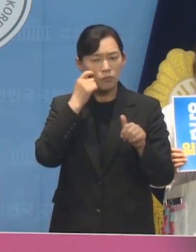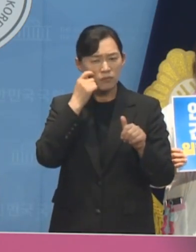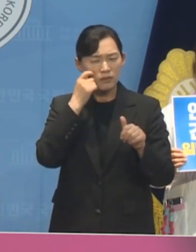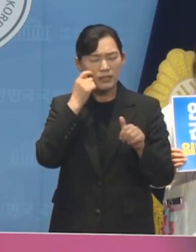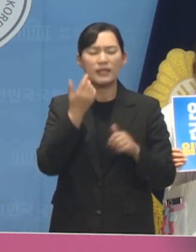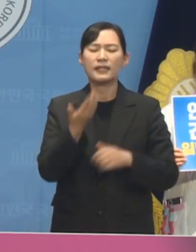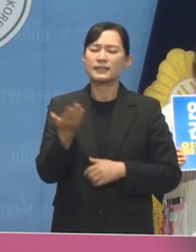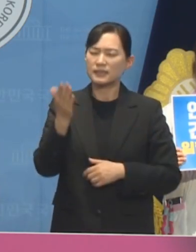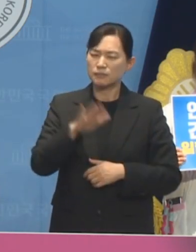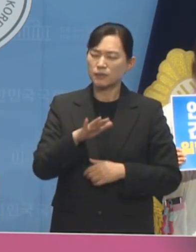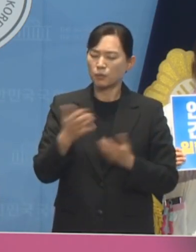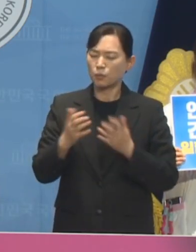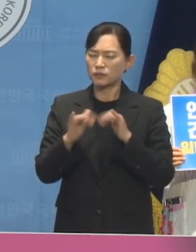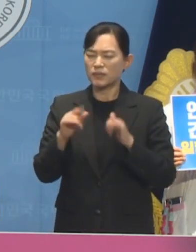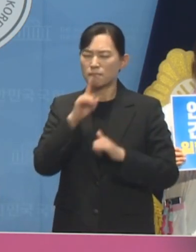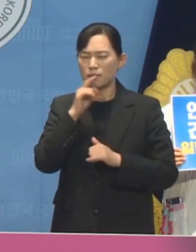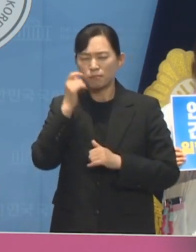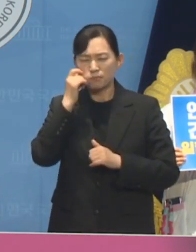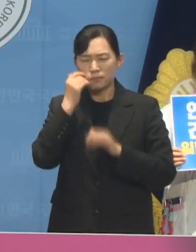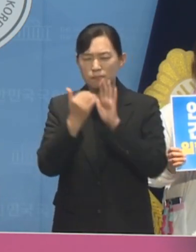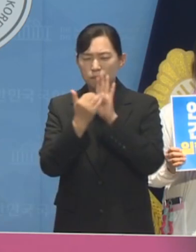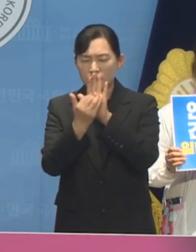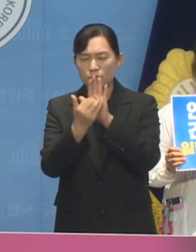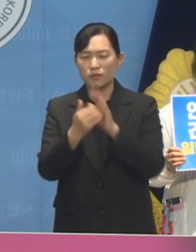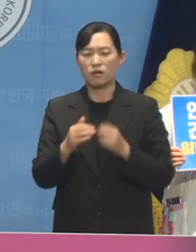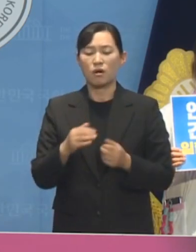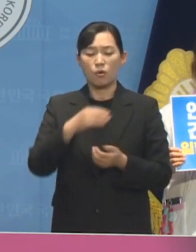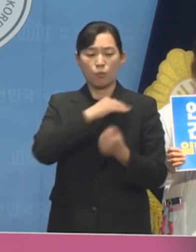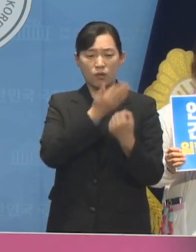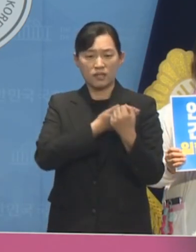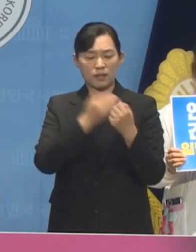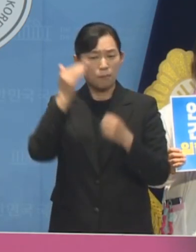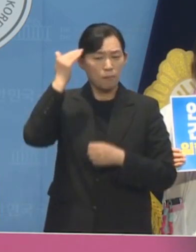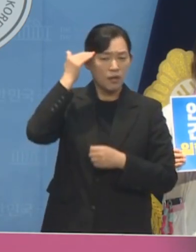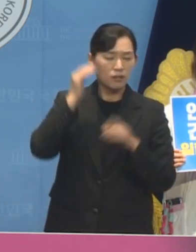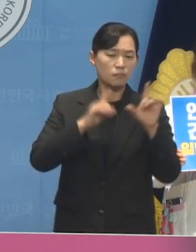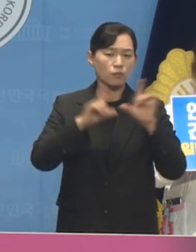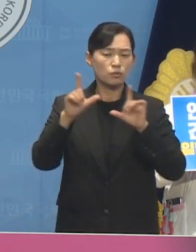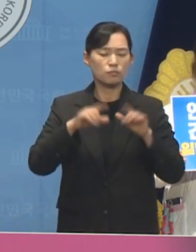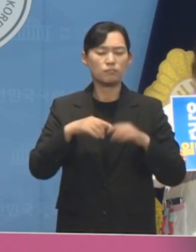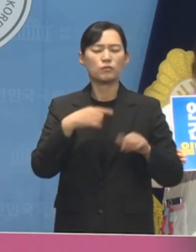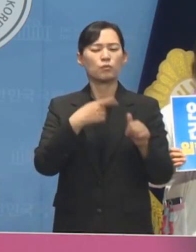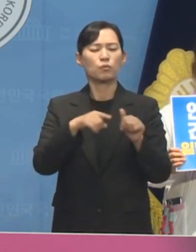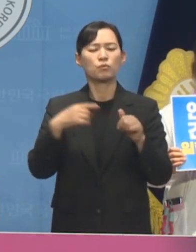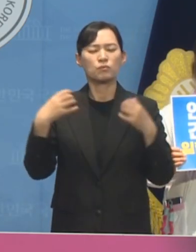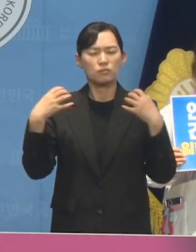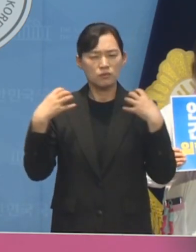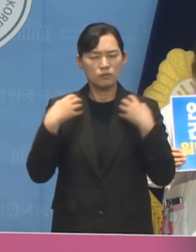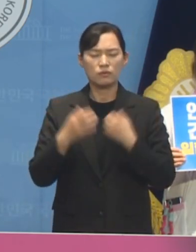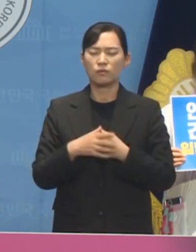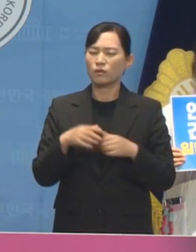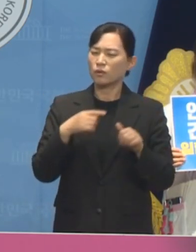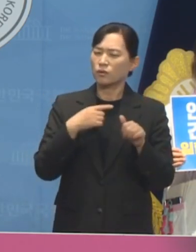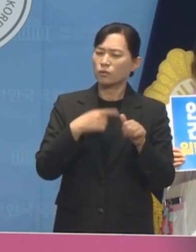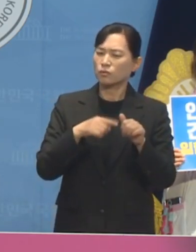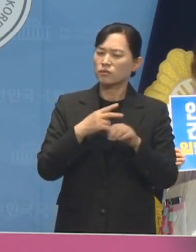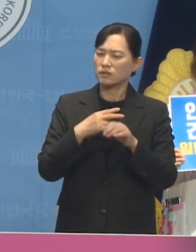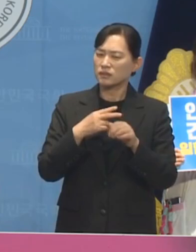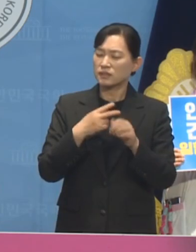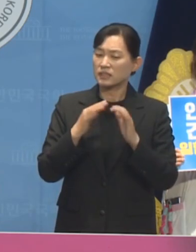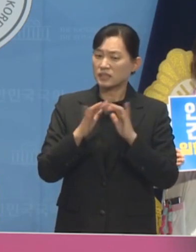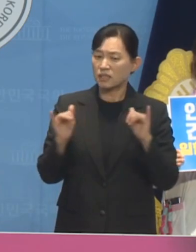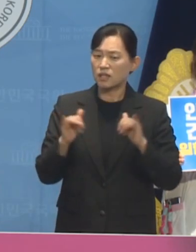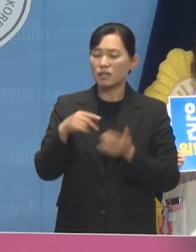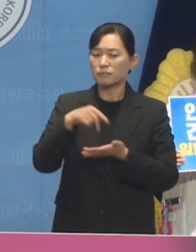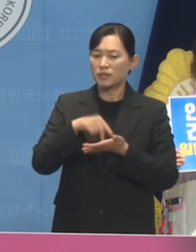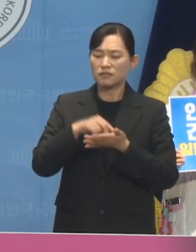망정 노동자의 입을 막고 헌법상 권리를 방해하는 모습 교육기관으로서 교육자로서 해서는 안 될